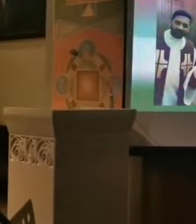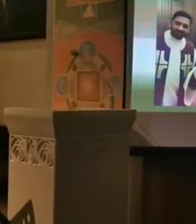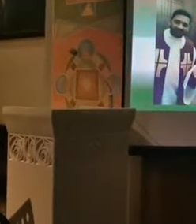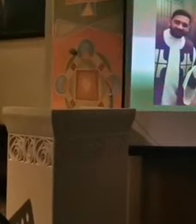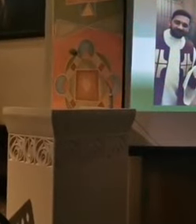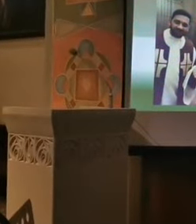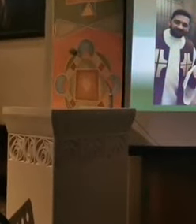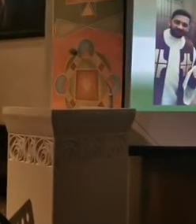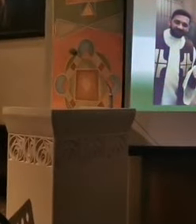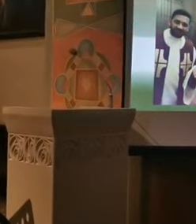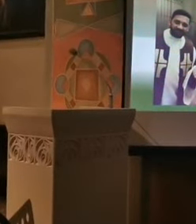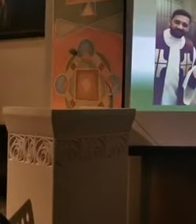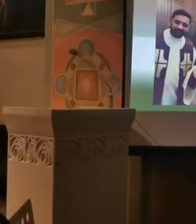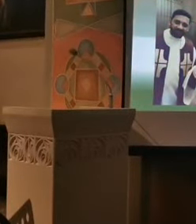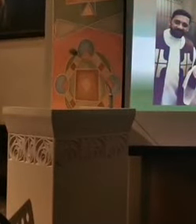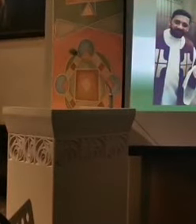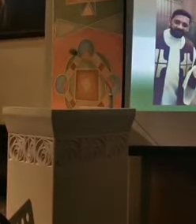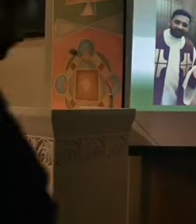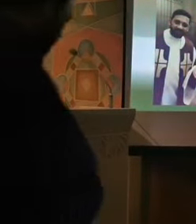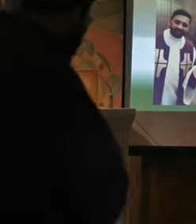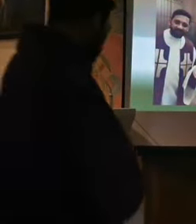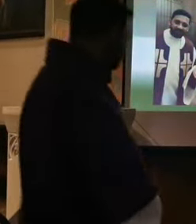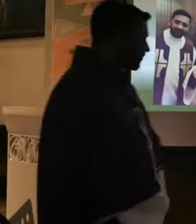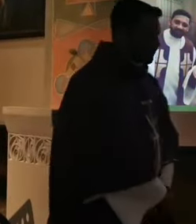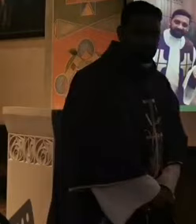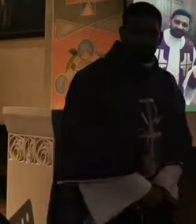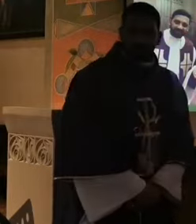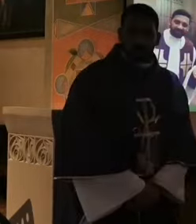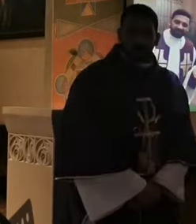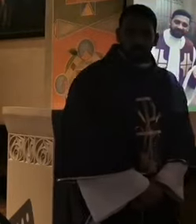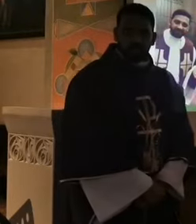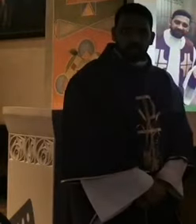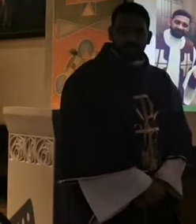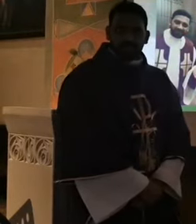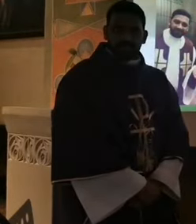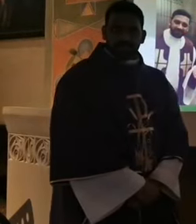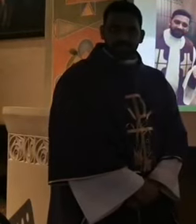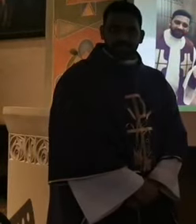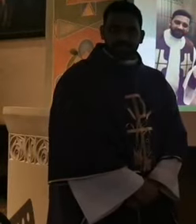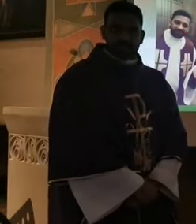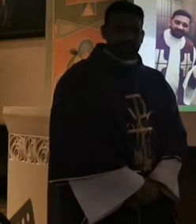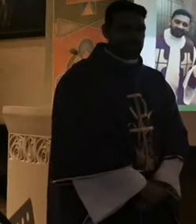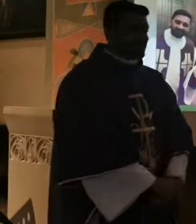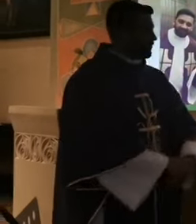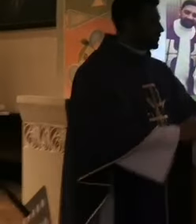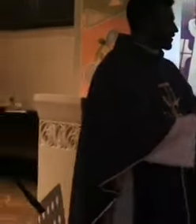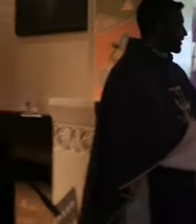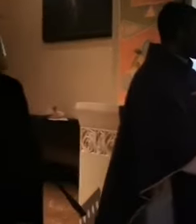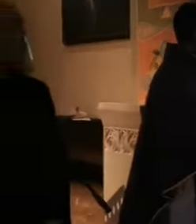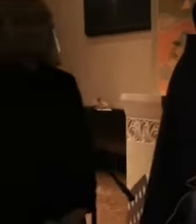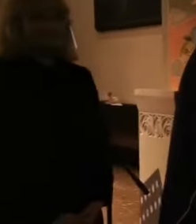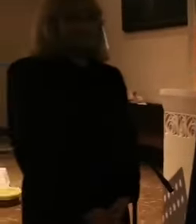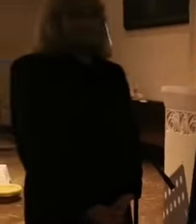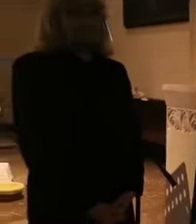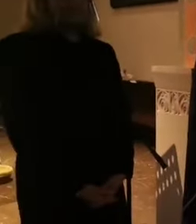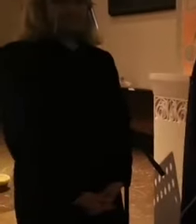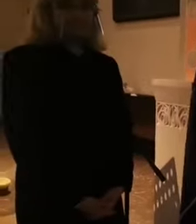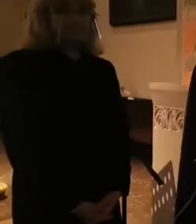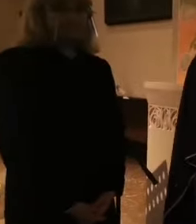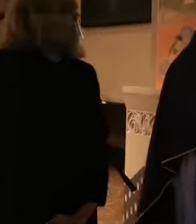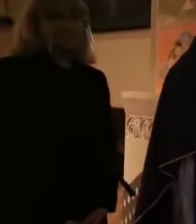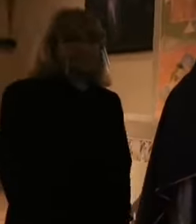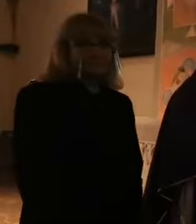Padre Jinson, prego here. Pani Basia, po ojca Jinsona, żeby tłumaczyć. Pani Basia,